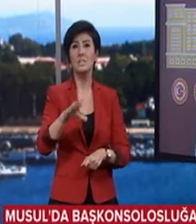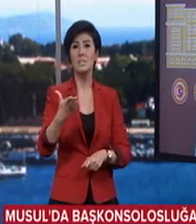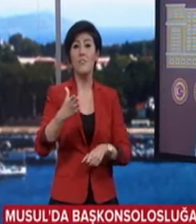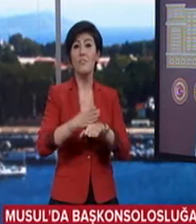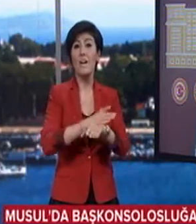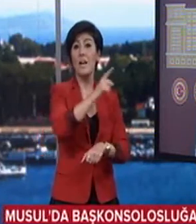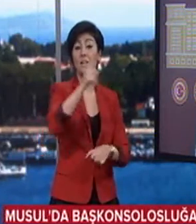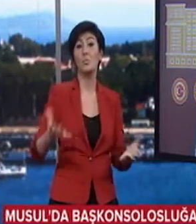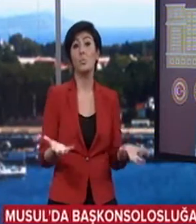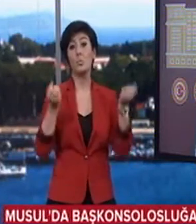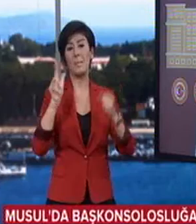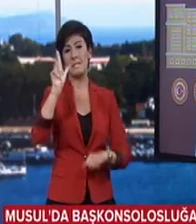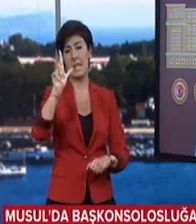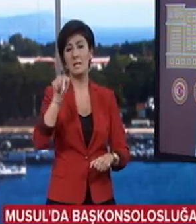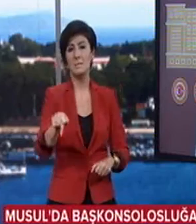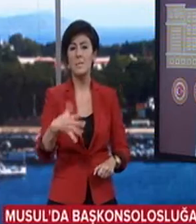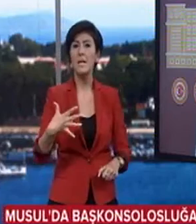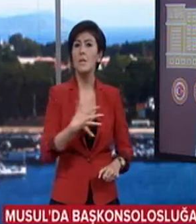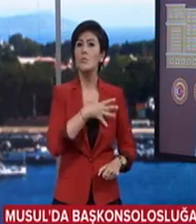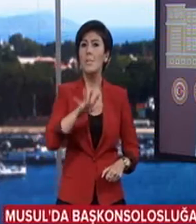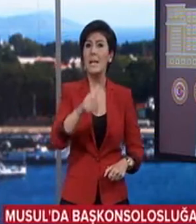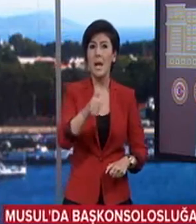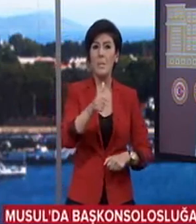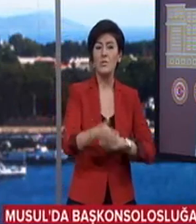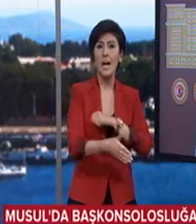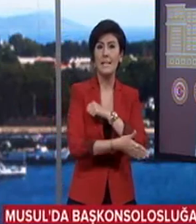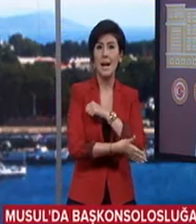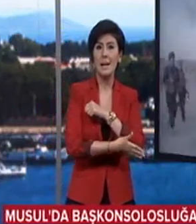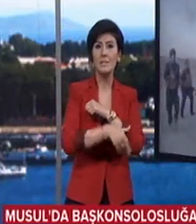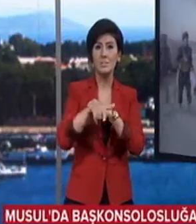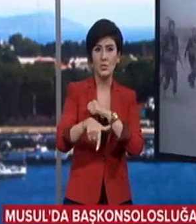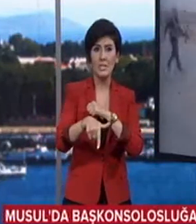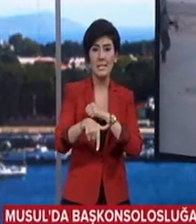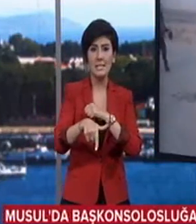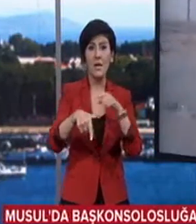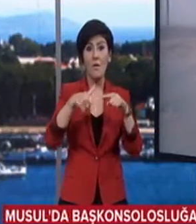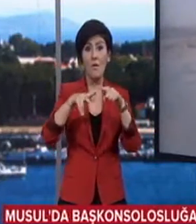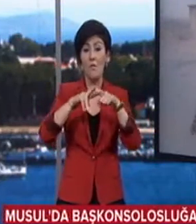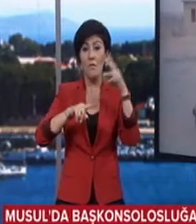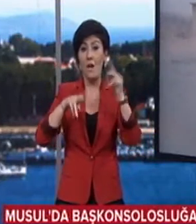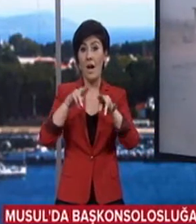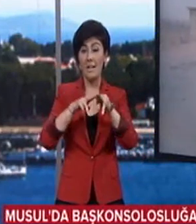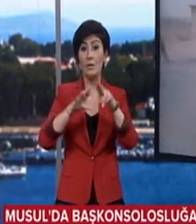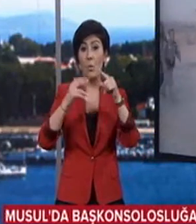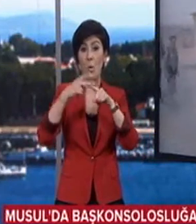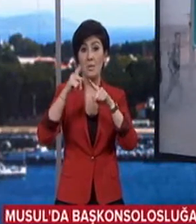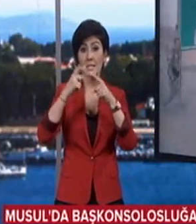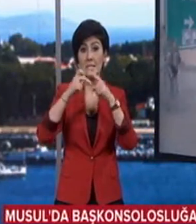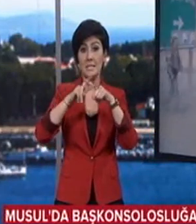önce vatandaşlarımızın kurtarılmasıdır," dedi. CHP Genel Başkan Yardımcısı Faik Öztrak ise, hükümetin